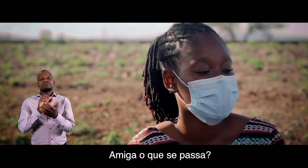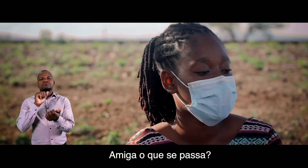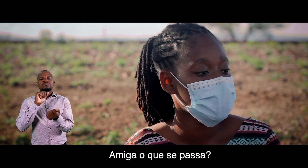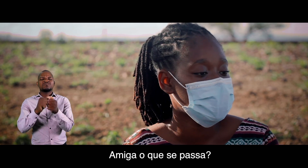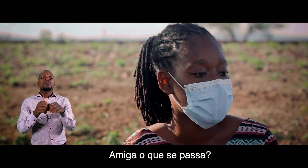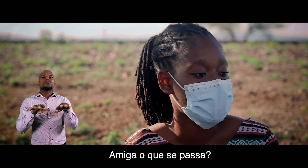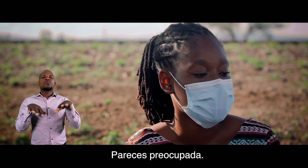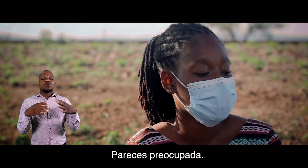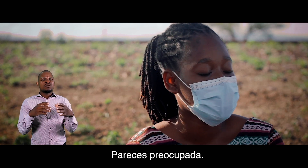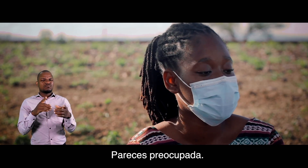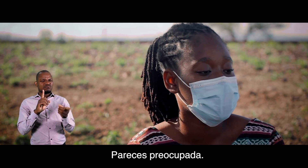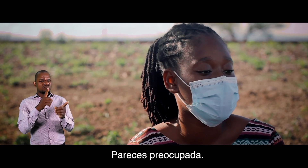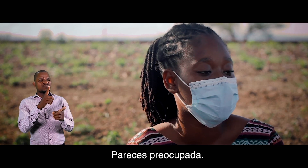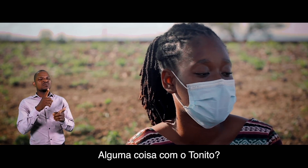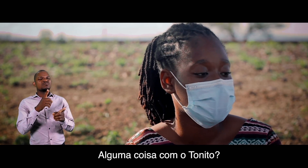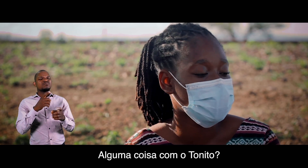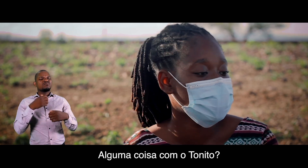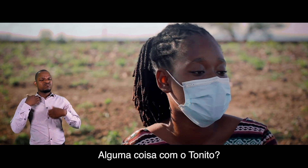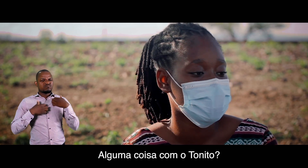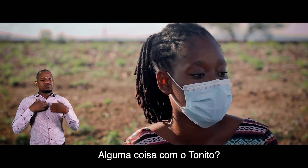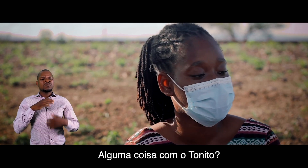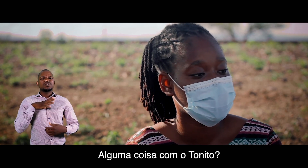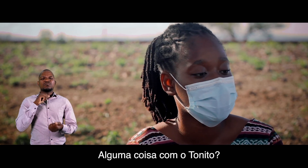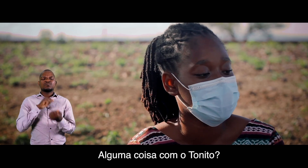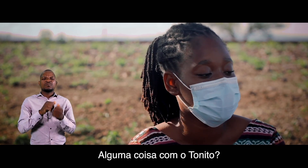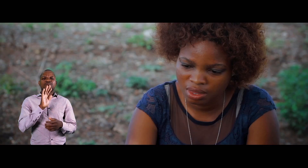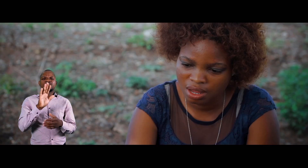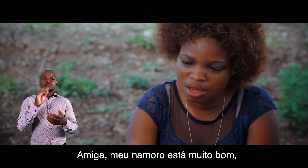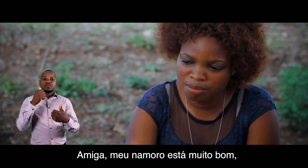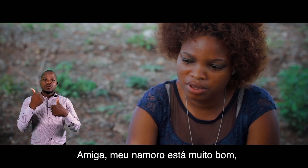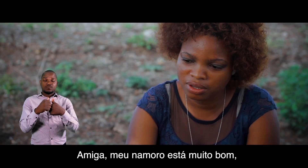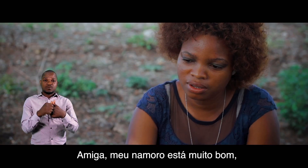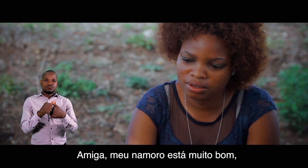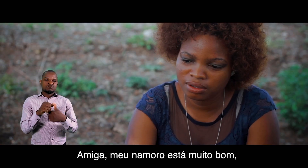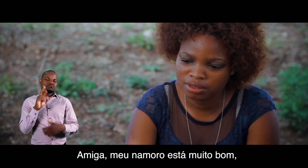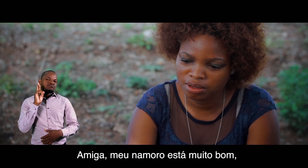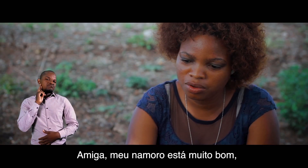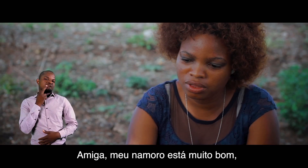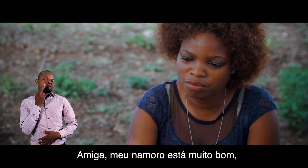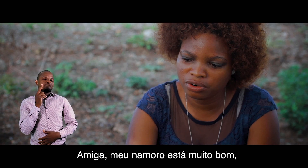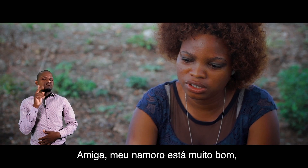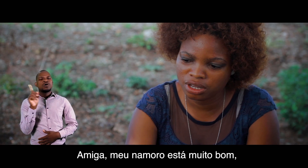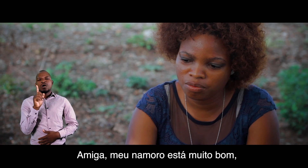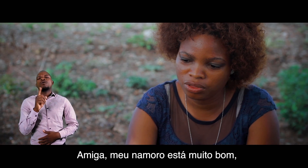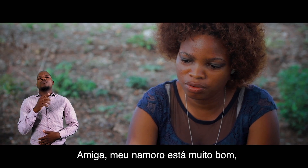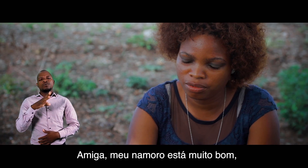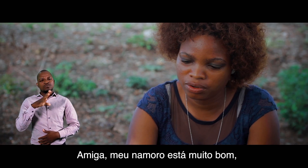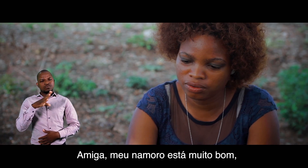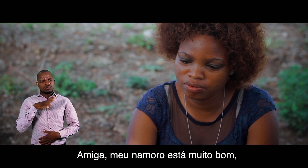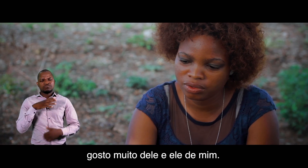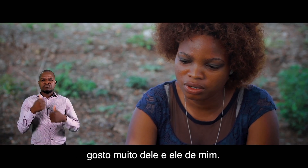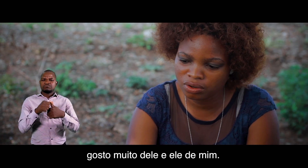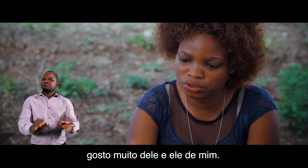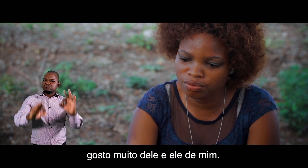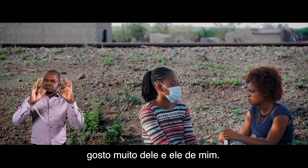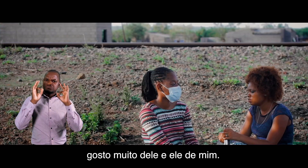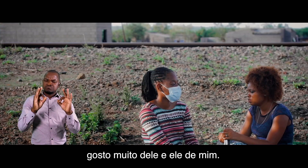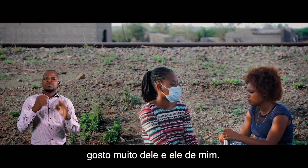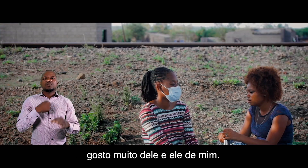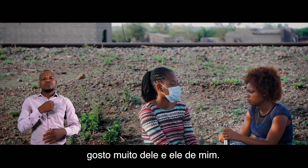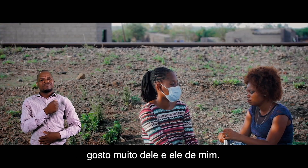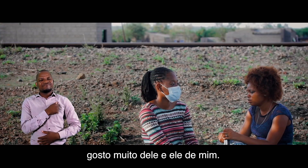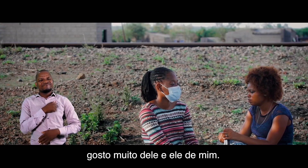Amiga, o que se passa? Parece preocupada. Alguma coisa com Tonito? Amiga, meu namoro está muito bom. Gosto